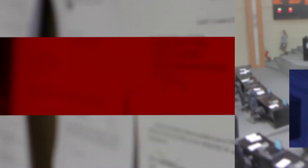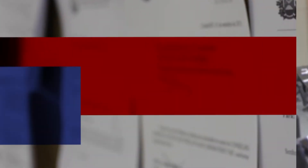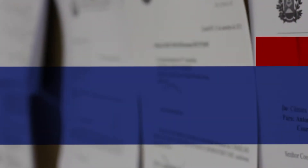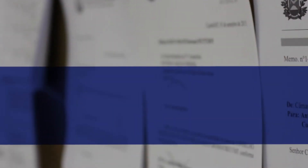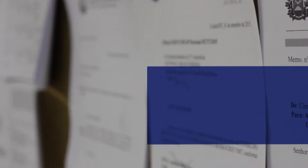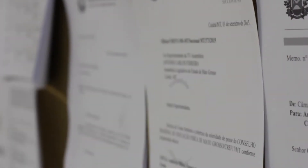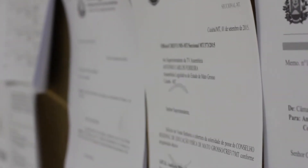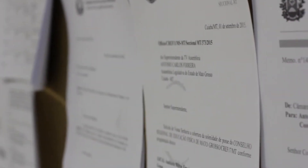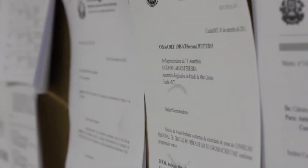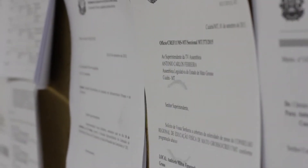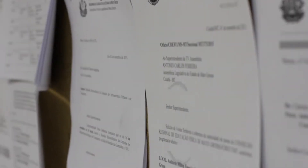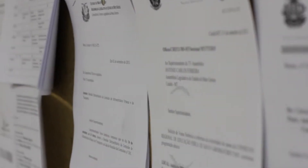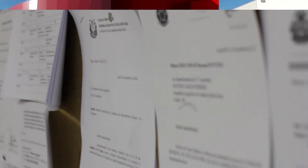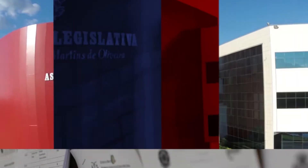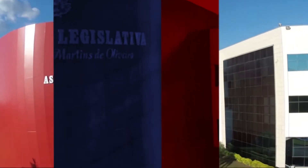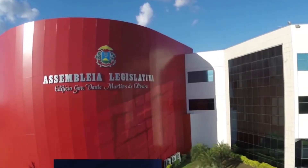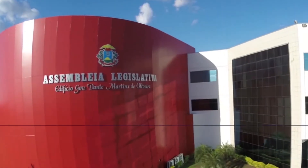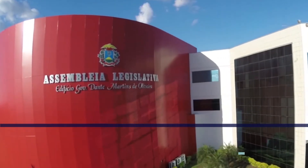Música